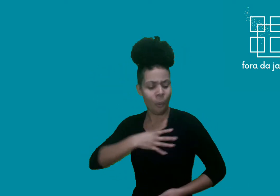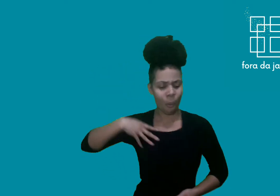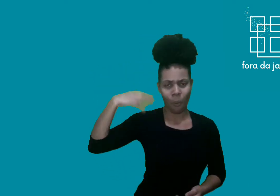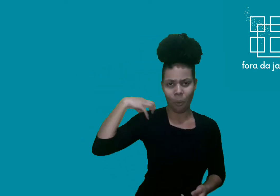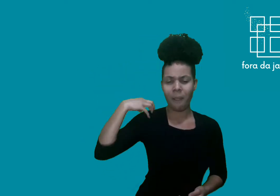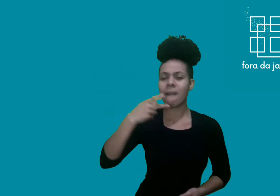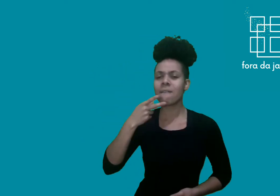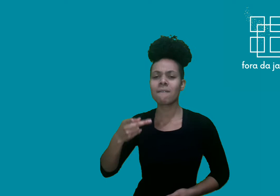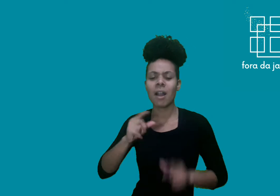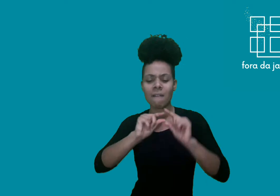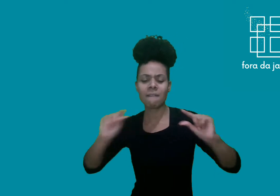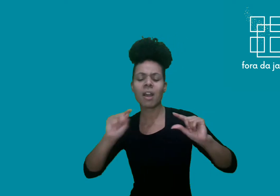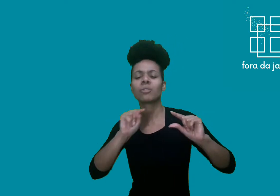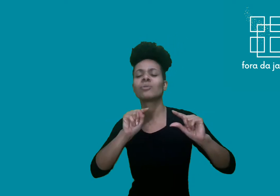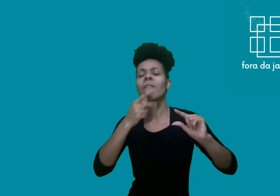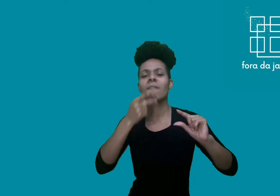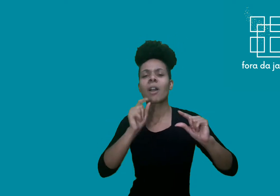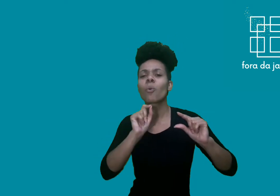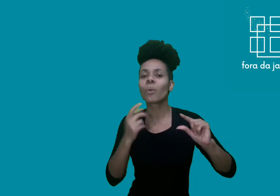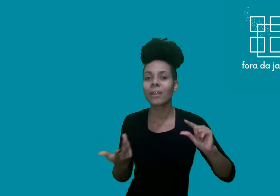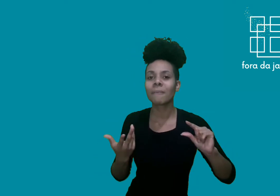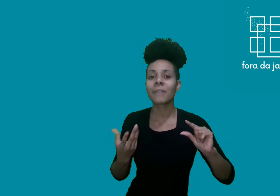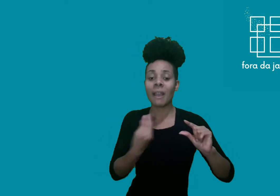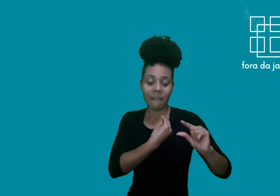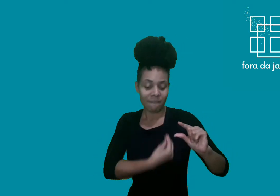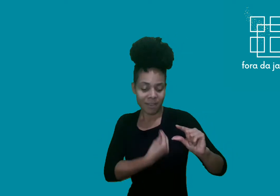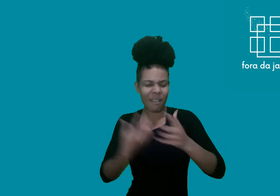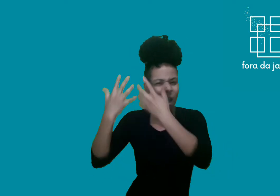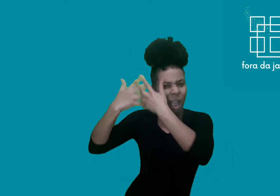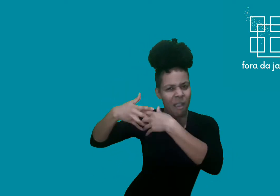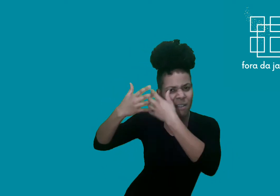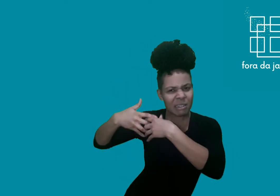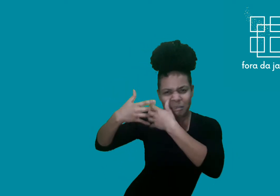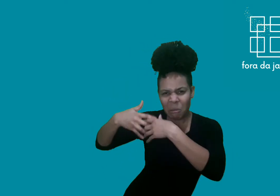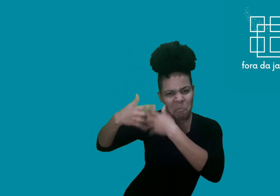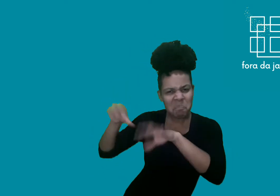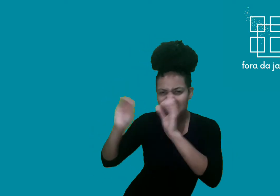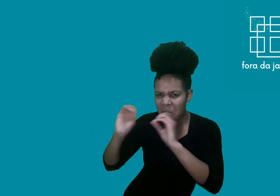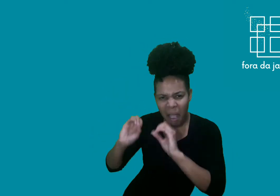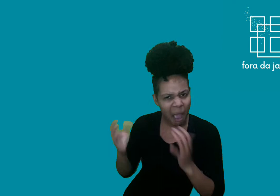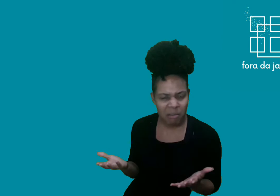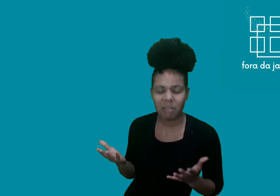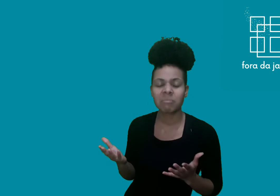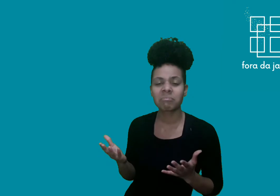Para fazer essa reflexão sobre por que a gente existe. Exatamente. Esse é um assunto que